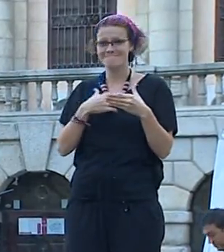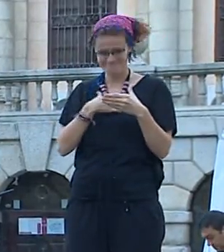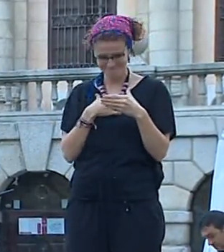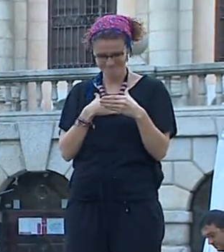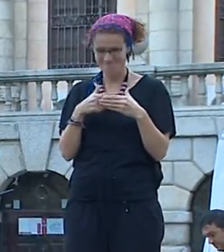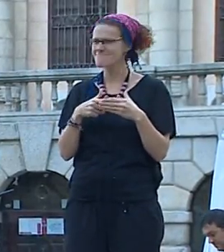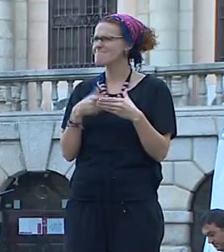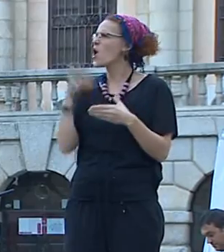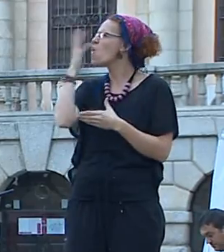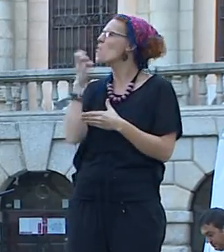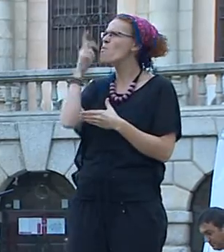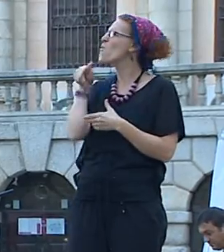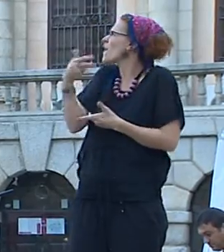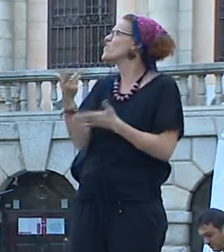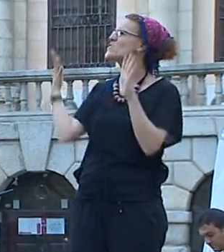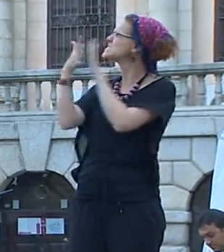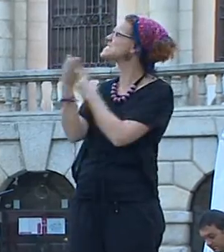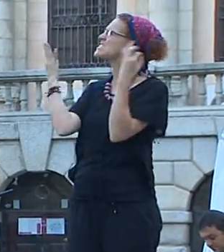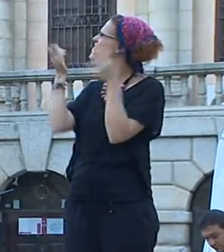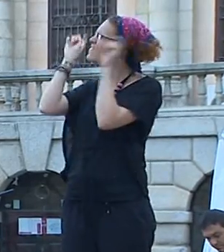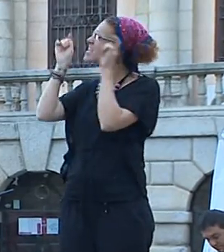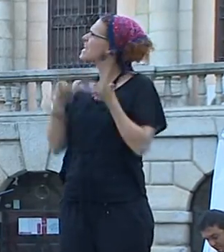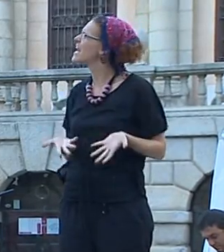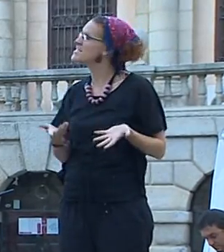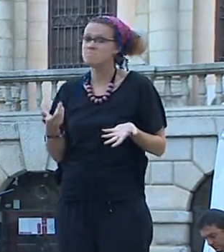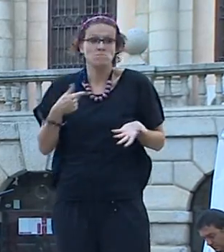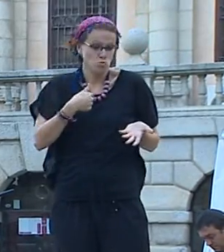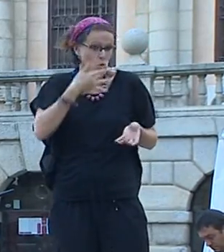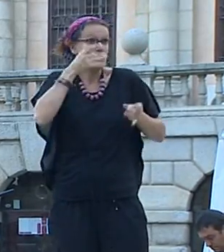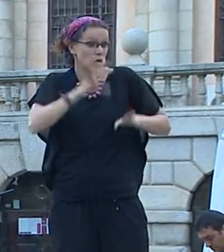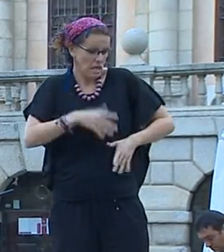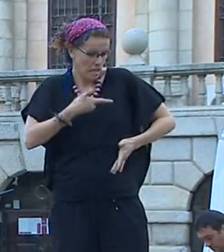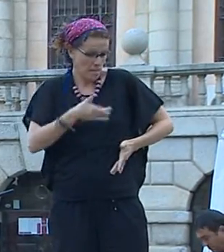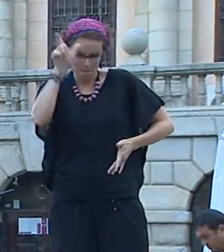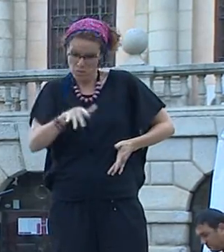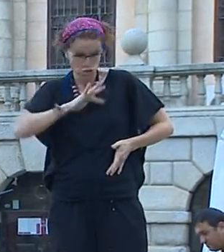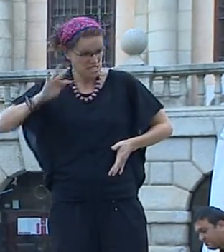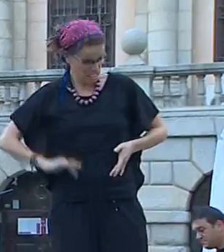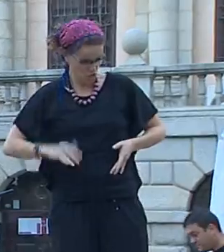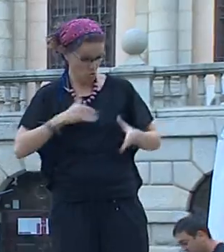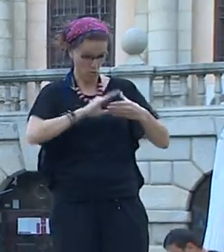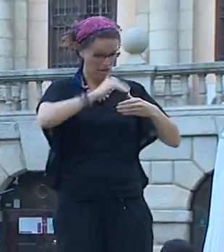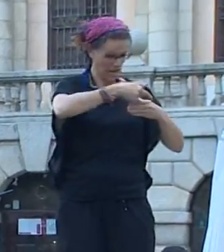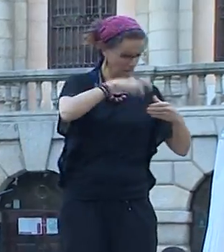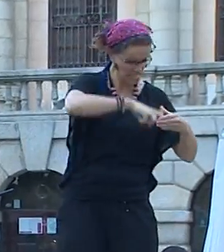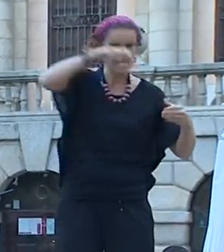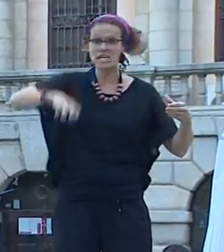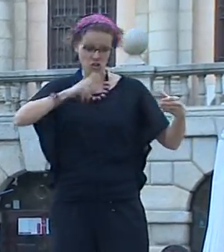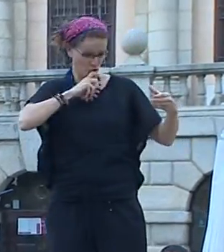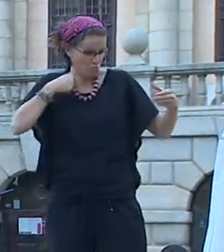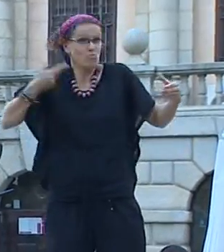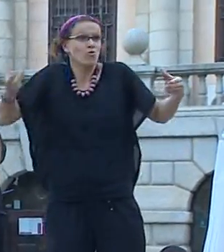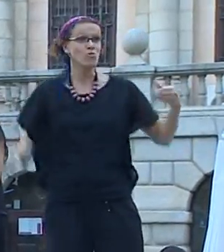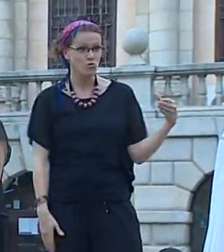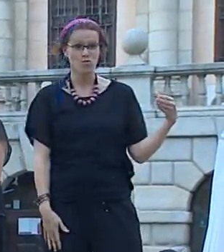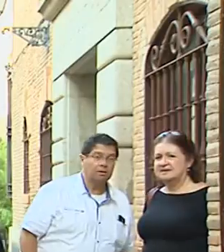pocos festivales de España en el que prácticamente todos los recitales están traducidos e interpretados en